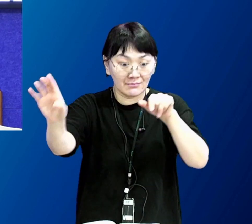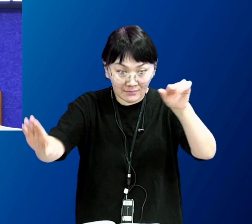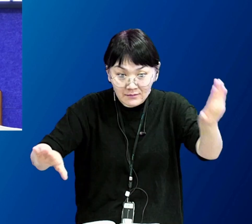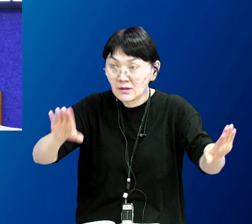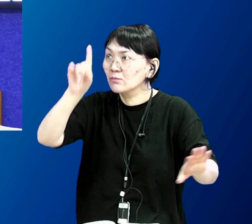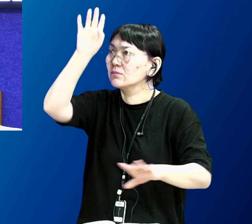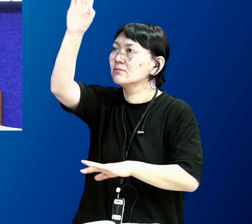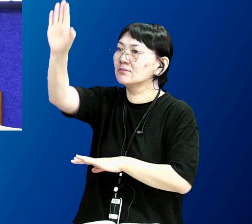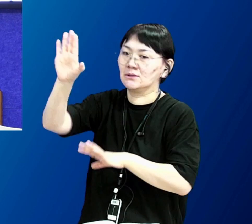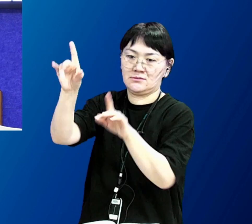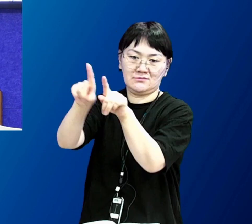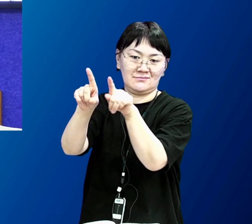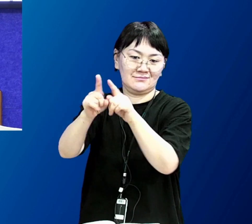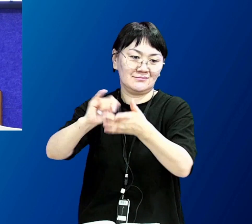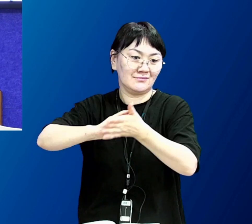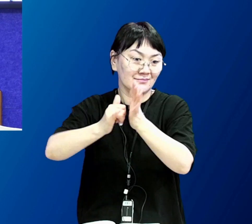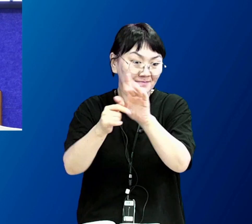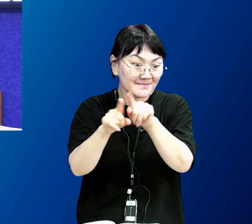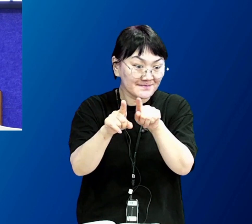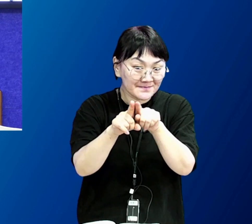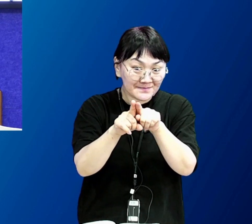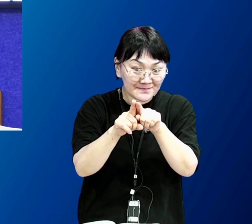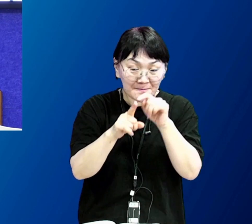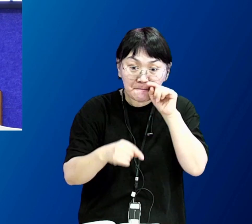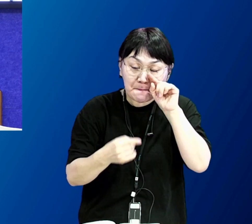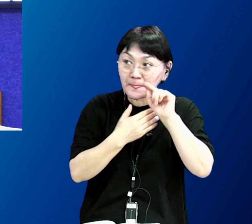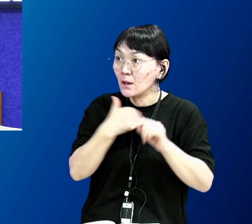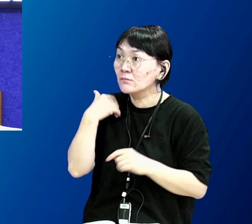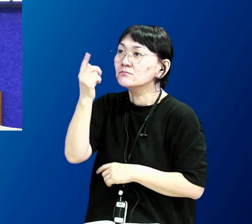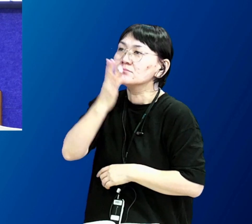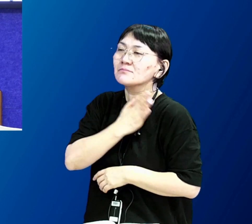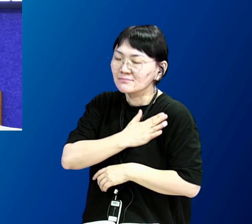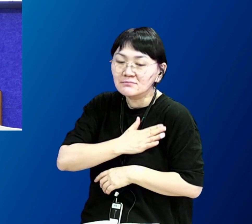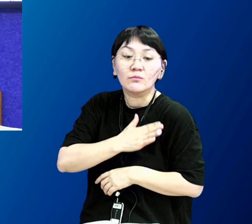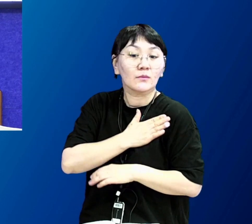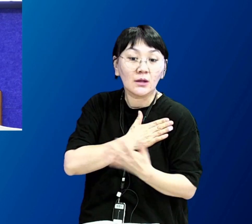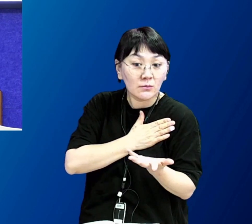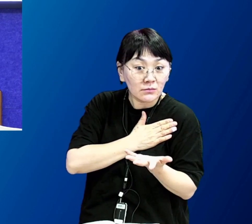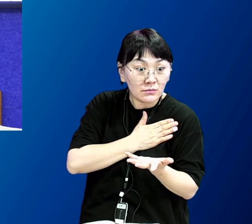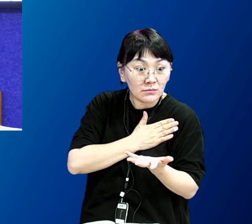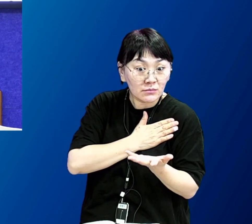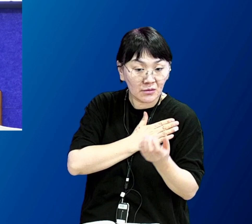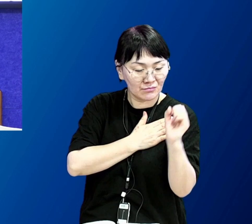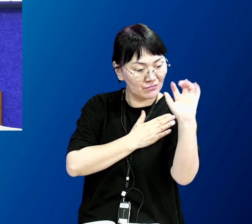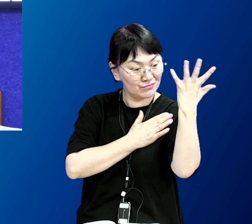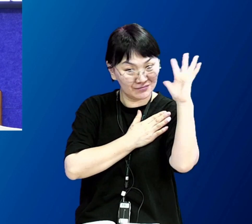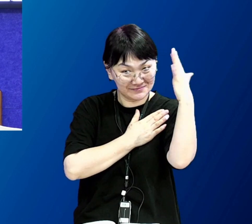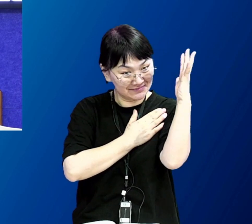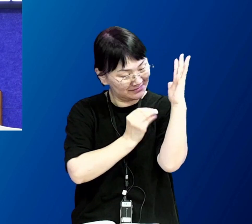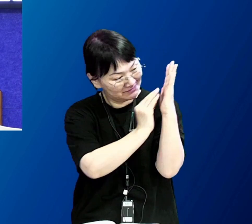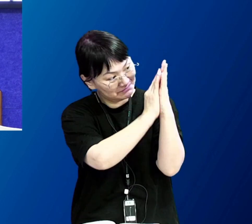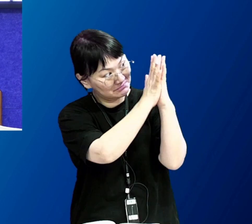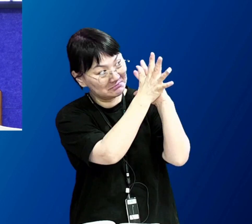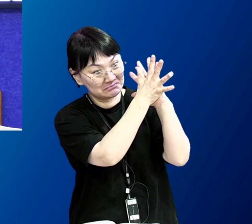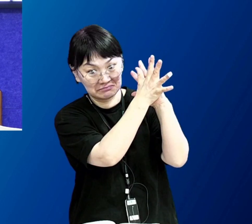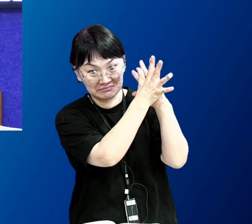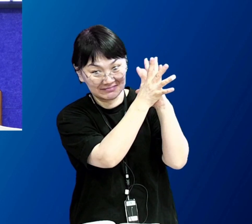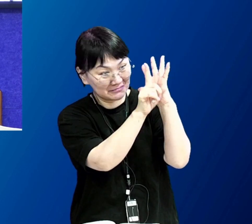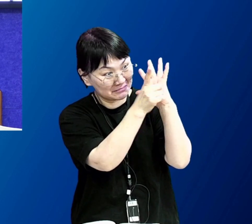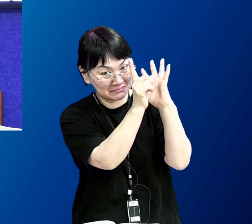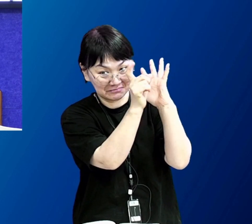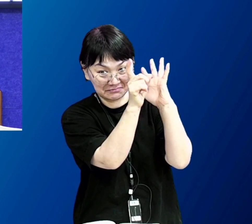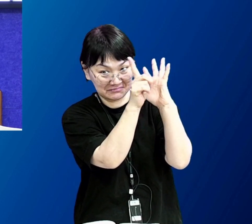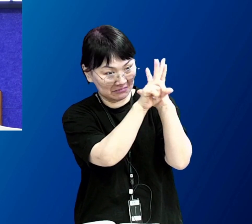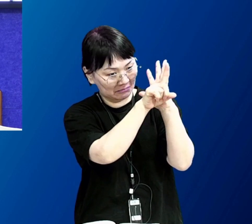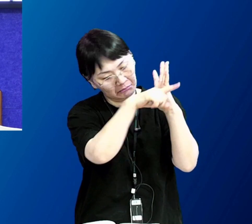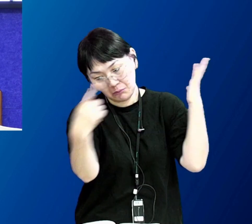утгыг харуулж өгч байгаа ах. Эзнийг хайрлж байна гэдг нь мөчр нь модтойгоо холбогдохгүй бол